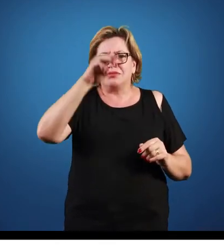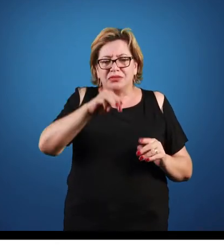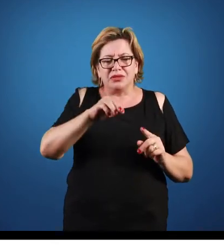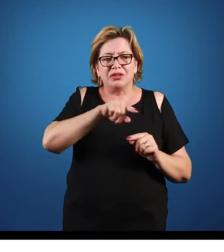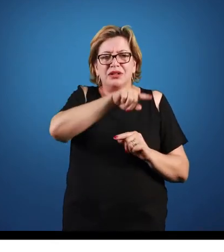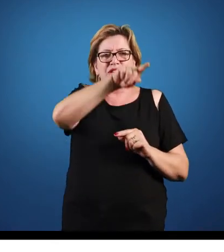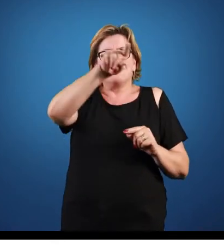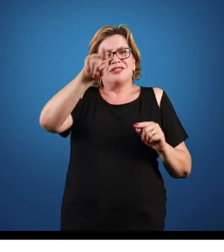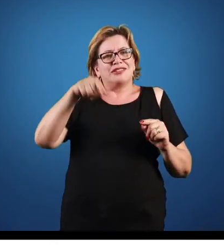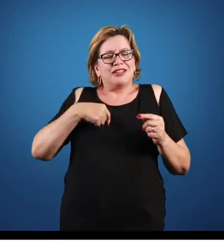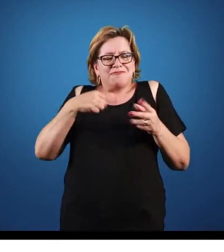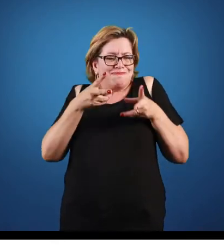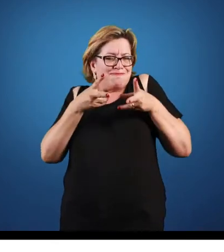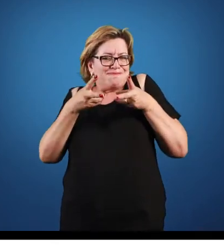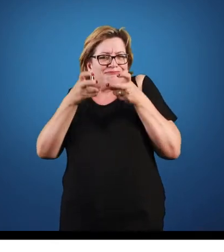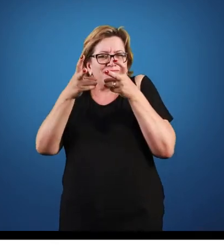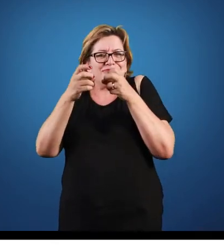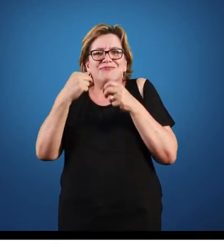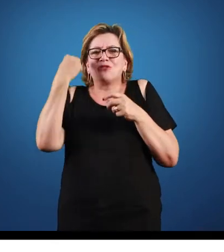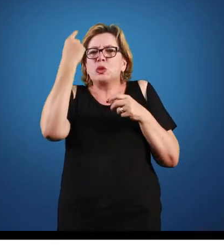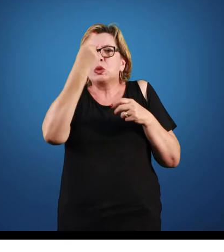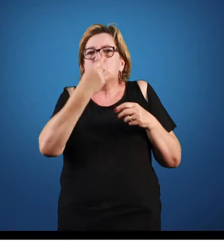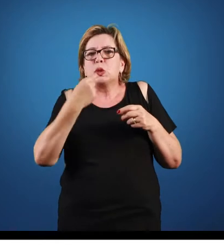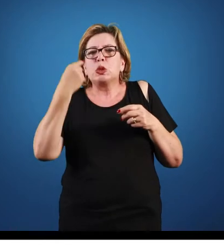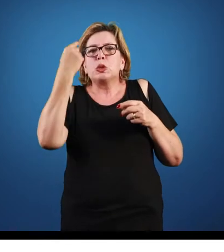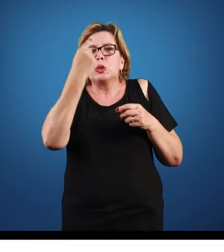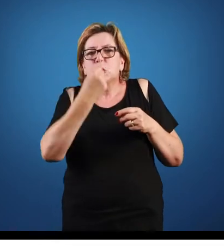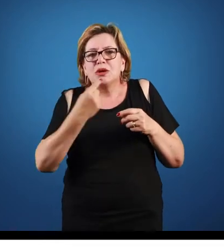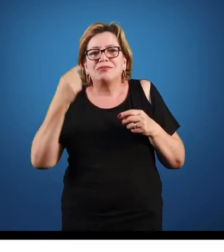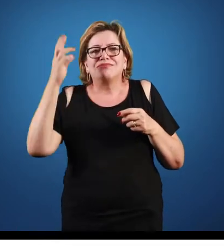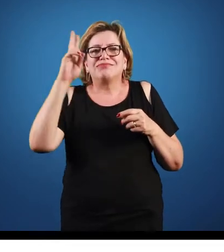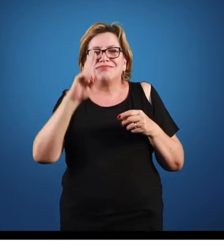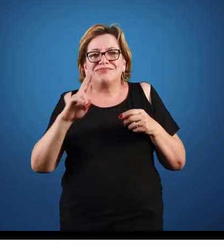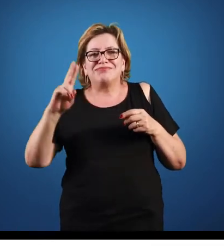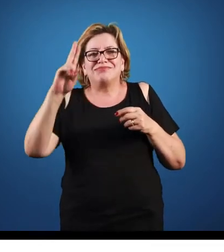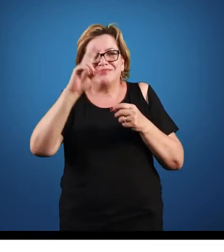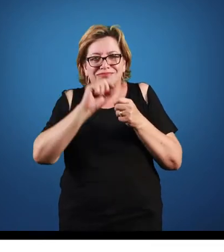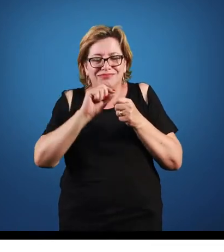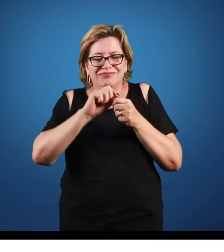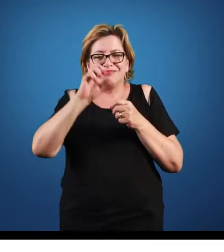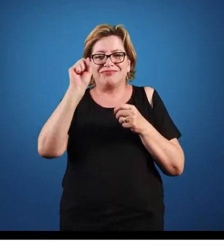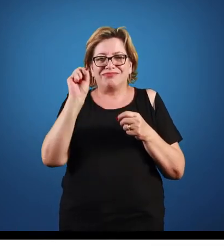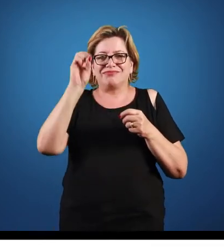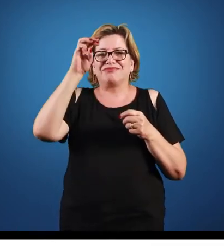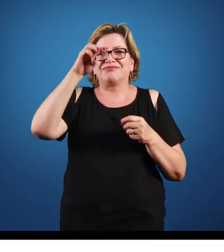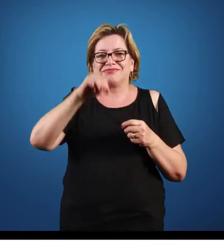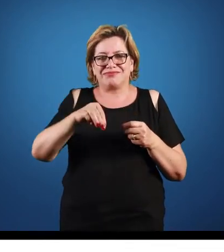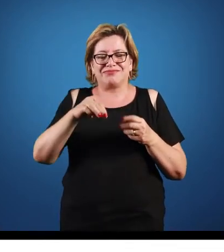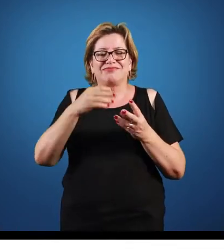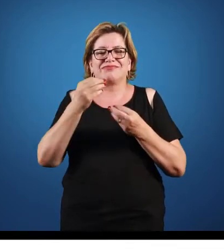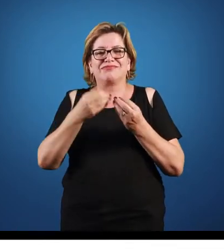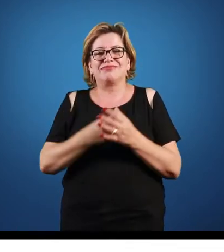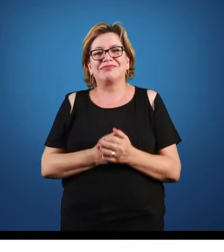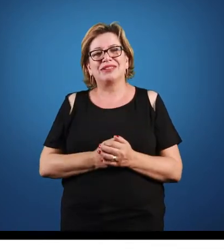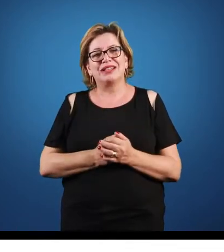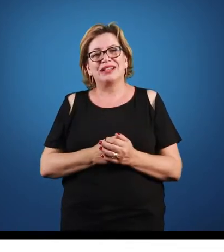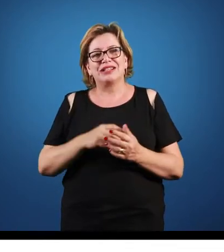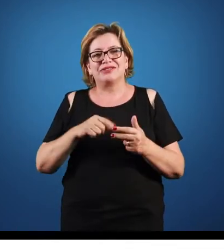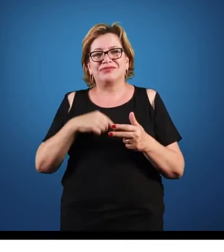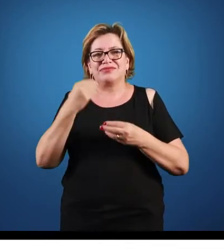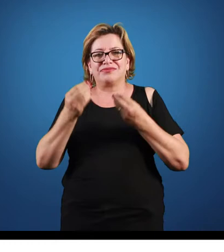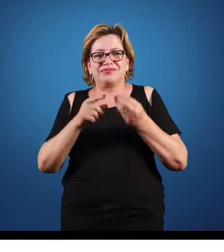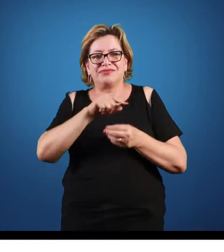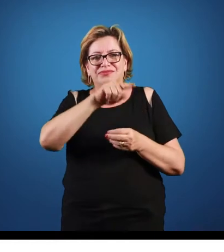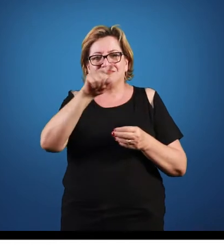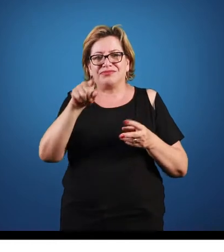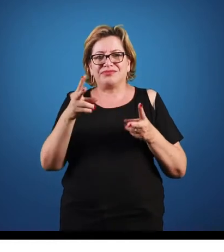de mais ou menos quanto tempo que a gente vai vai é exigido vocês caso vocês vão fazer stop motion para vocês terem